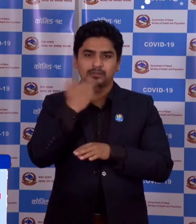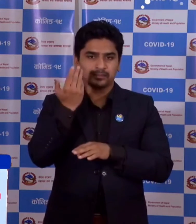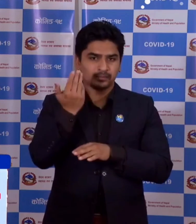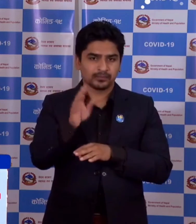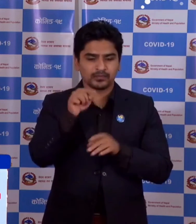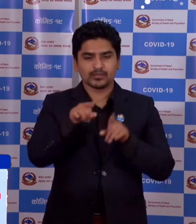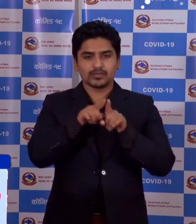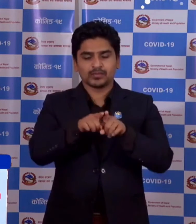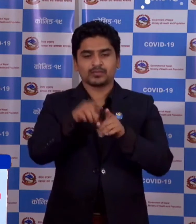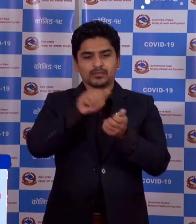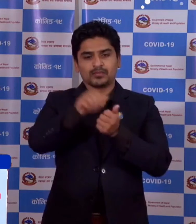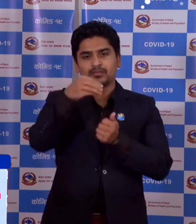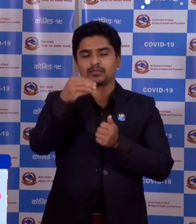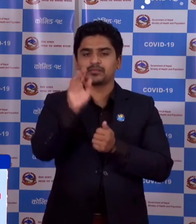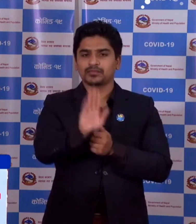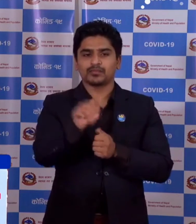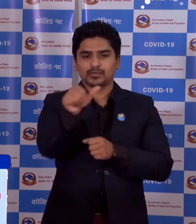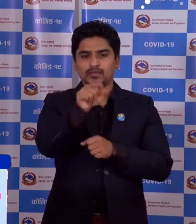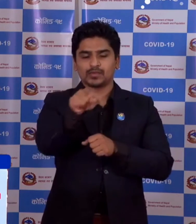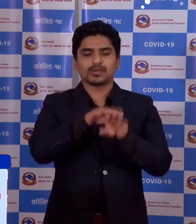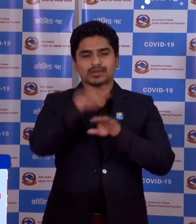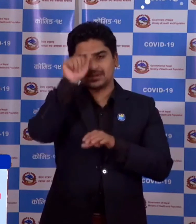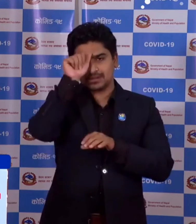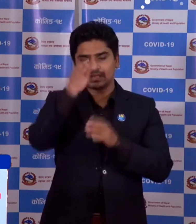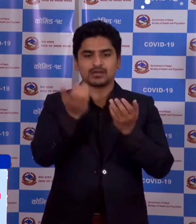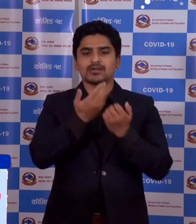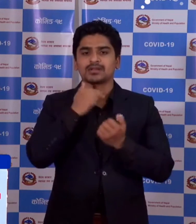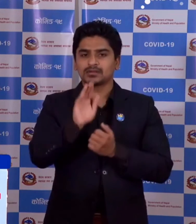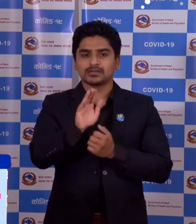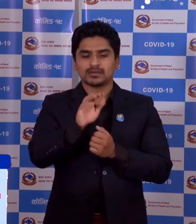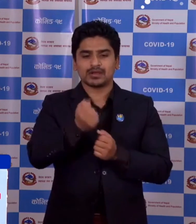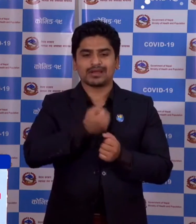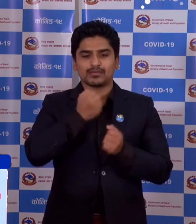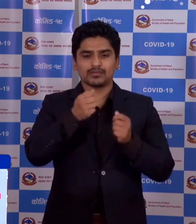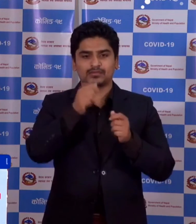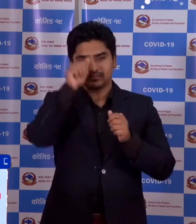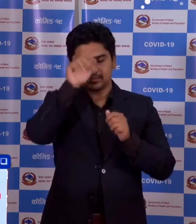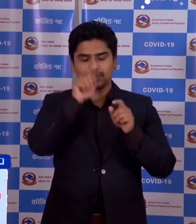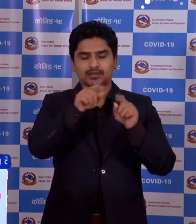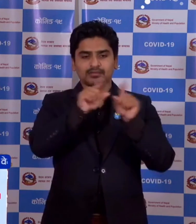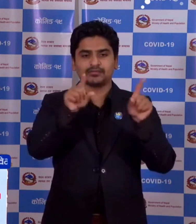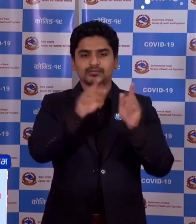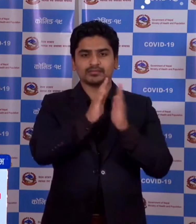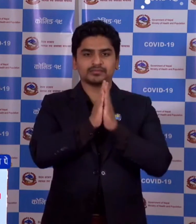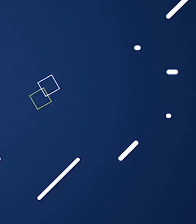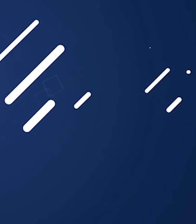यो सँगै पुष्टि भएको यहाँहरूलाई जानकारी गराउँदै आफ्नो अपडेट यहीँ